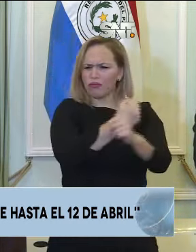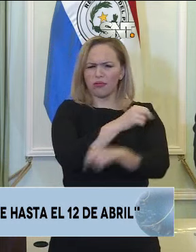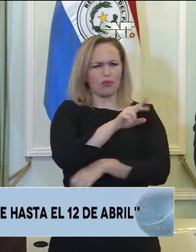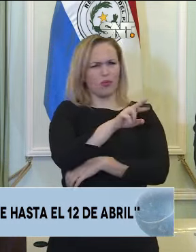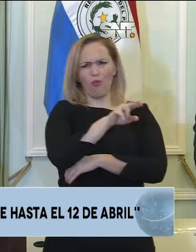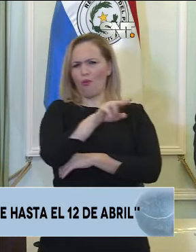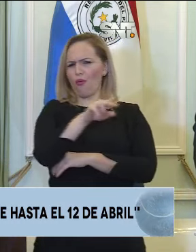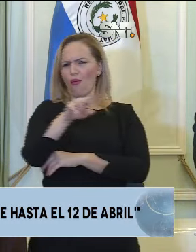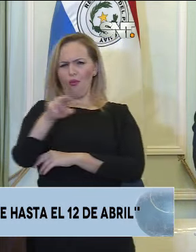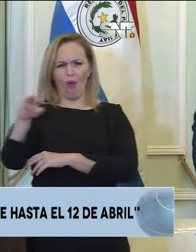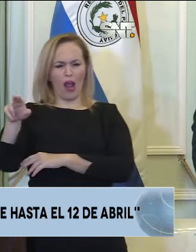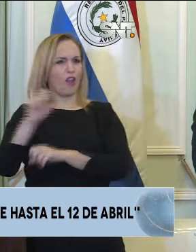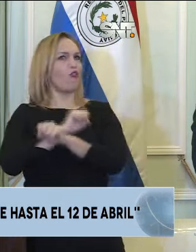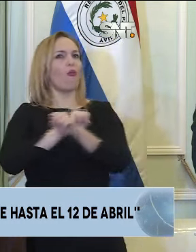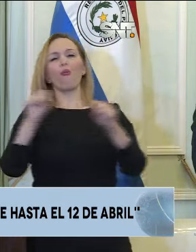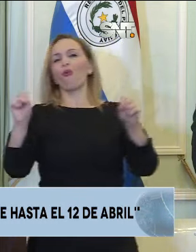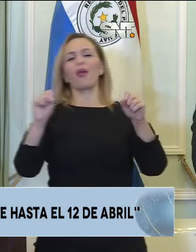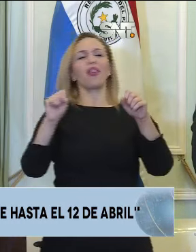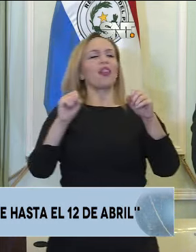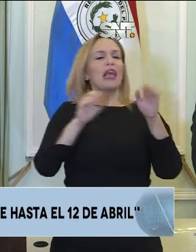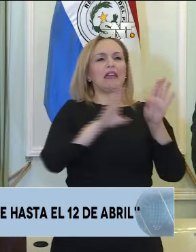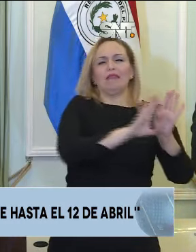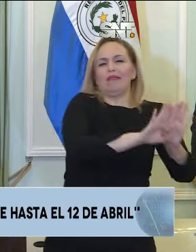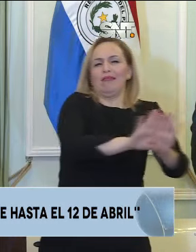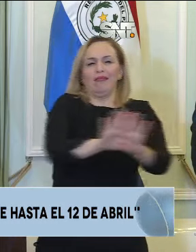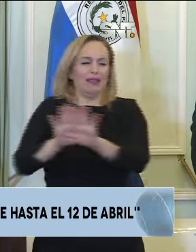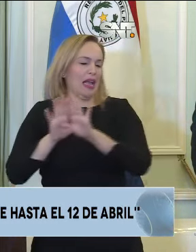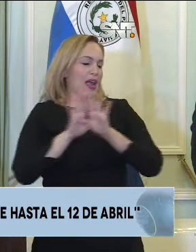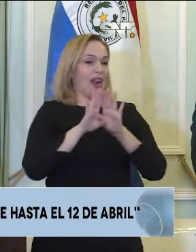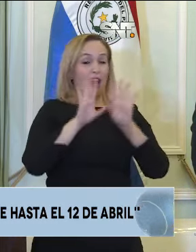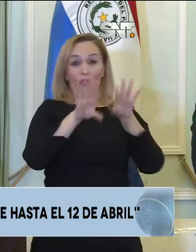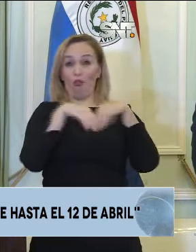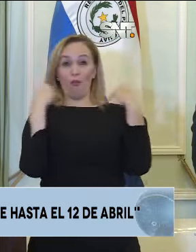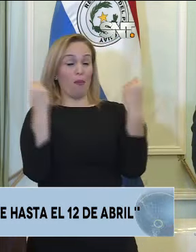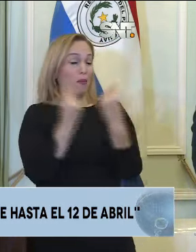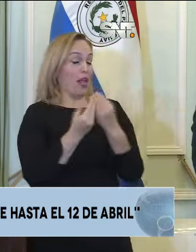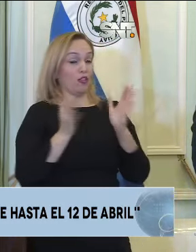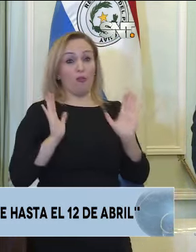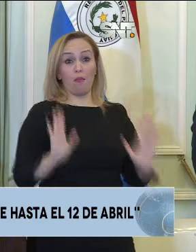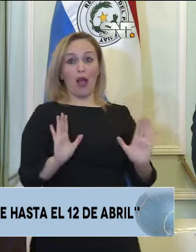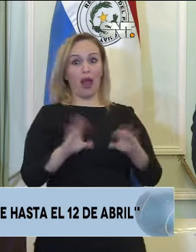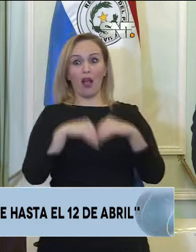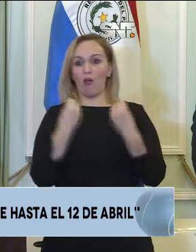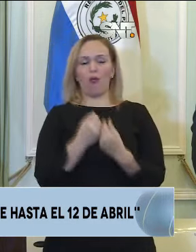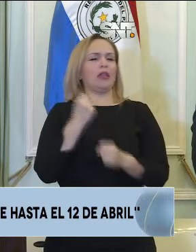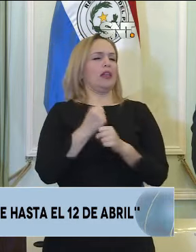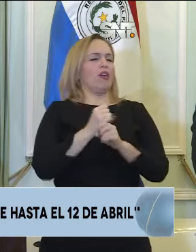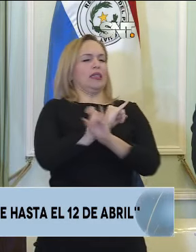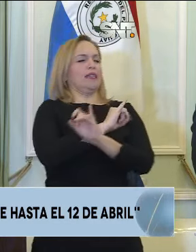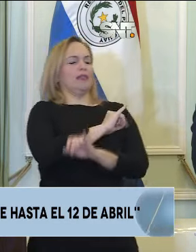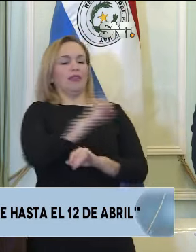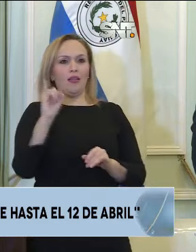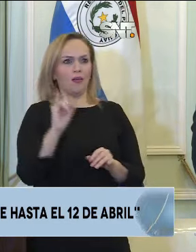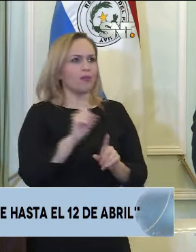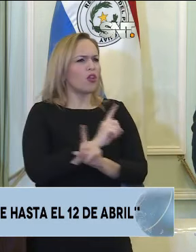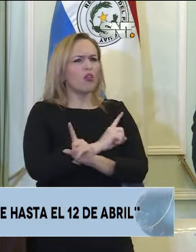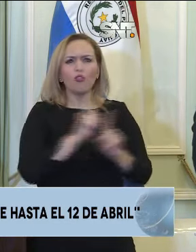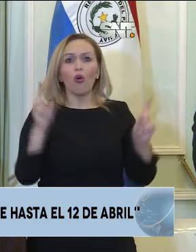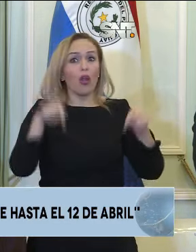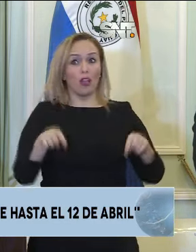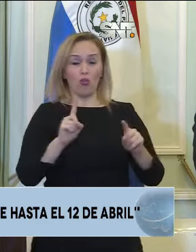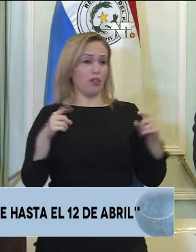Poder Judicial tiene que funcionar. No porque suceda lo que está sucediendo no se tenga que trabajar. Esto no es una cuestión